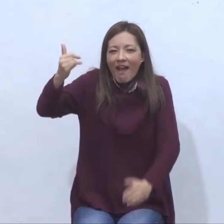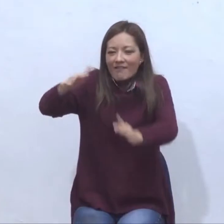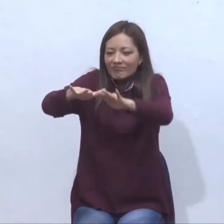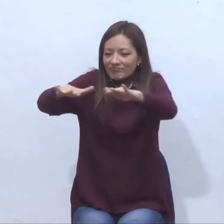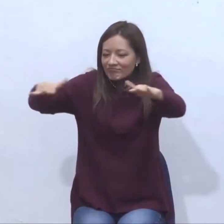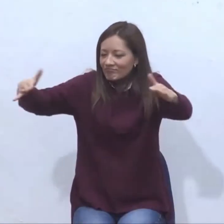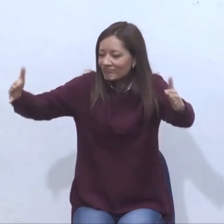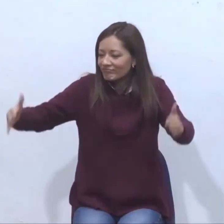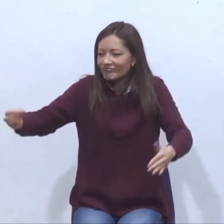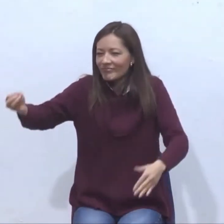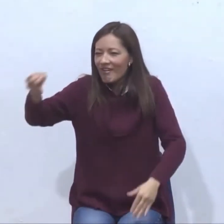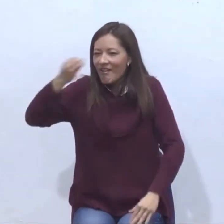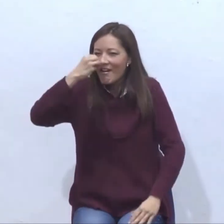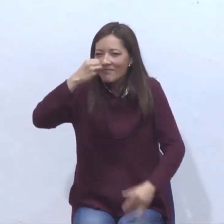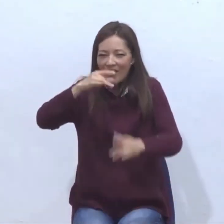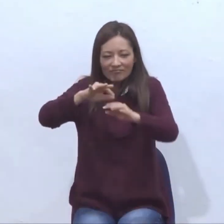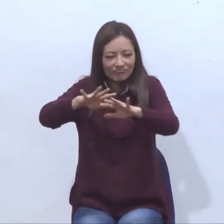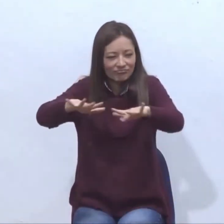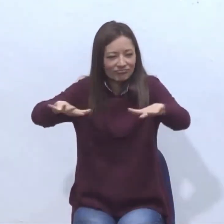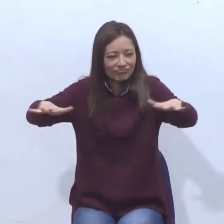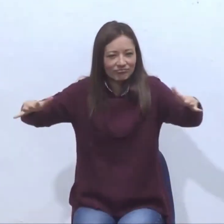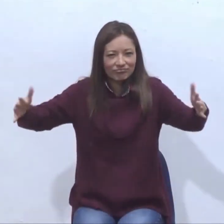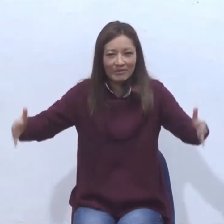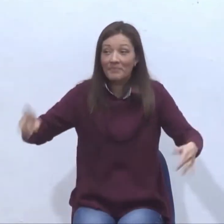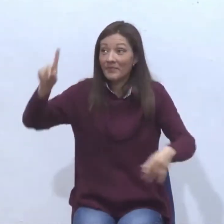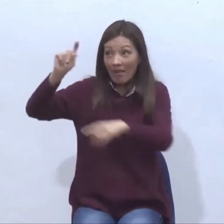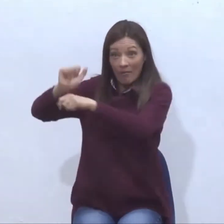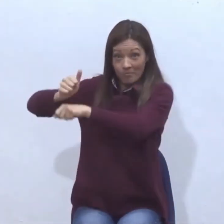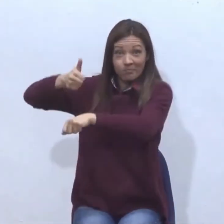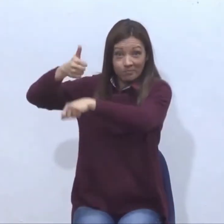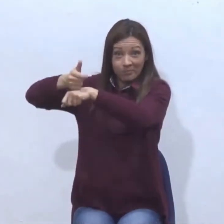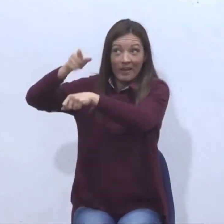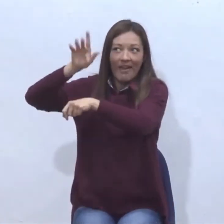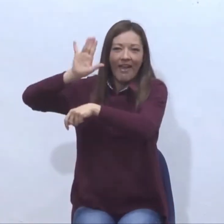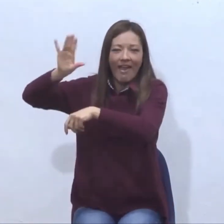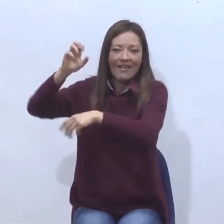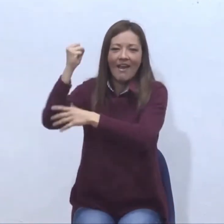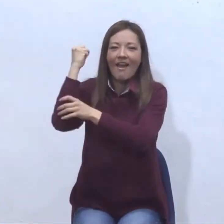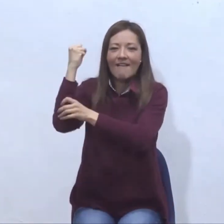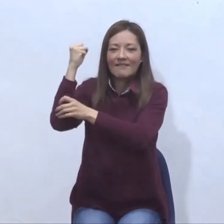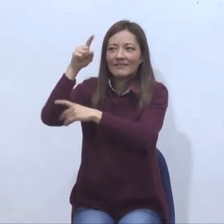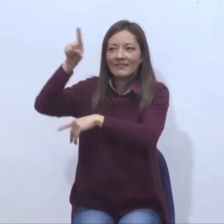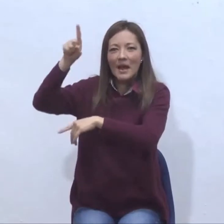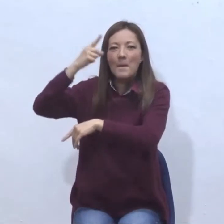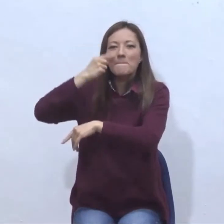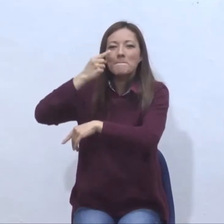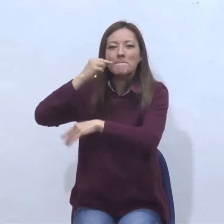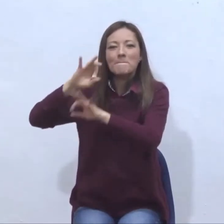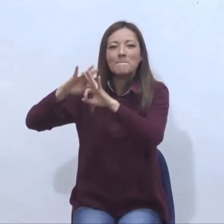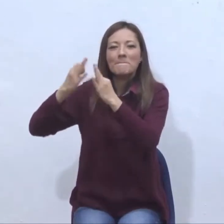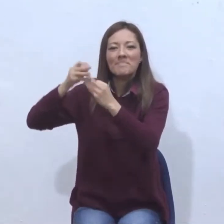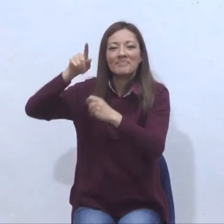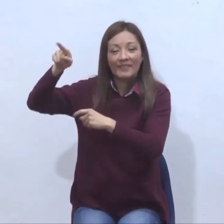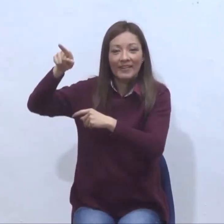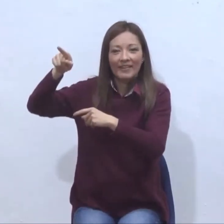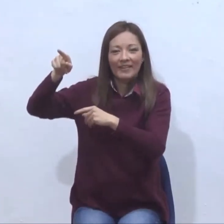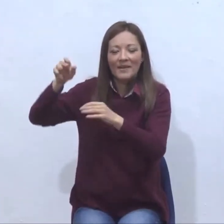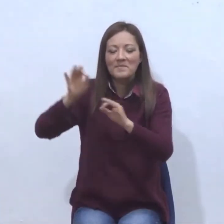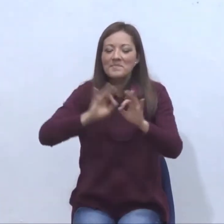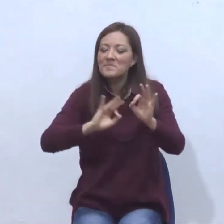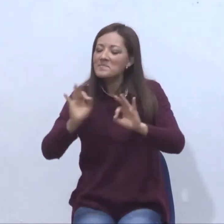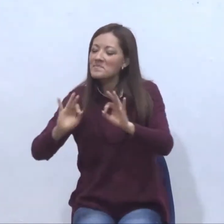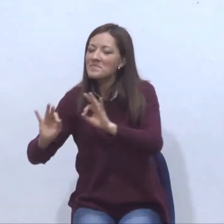Y estando en ese banquete, el Señor, como Él es el patriarca, Él es la cabeza, Él es el padre de familia, Él ha